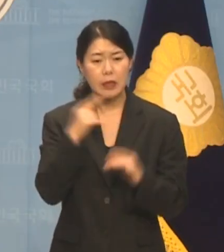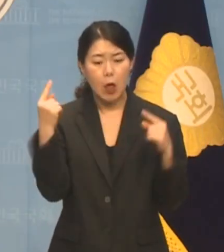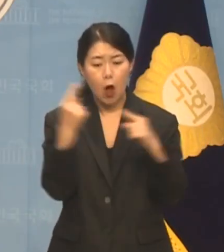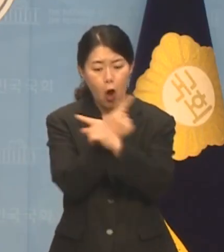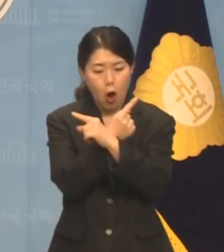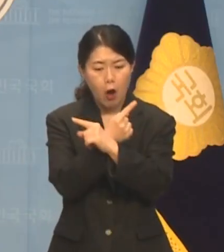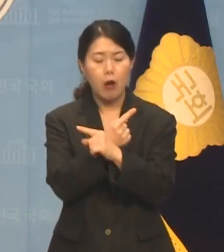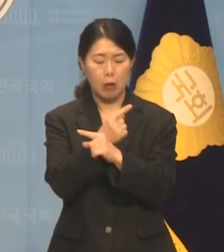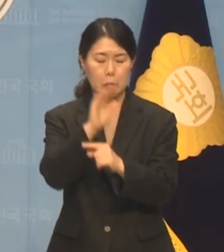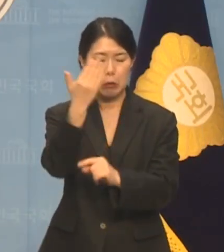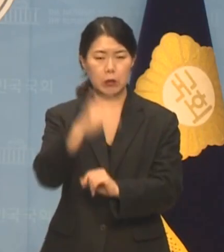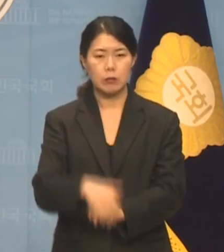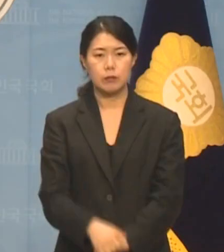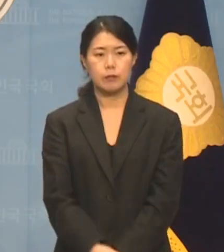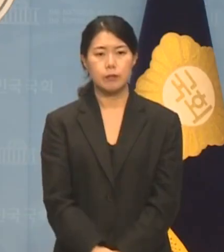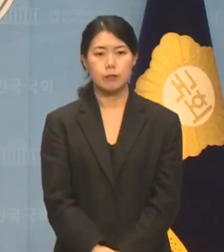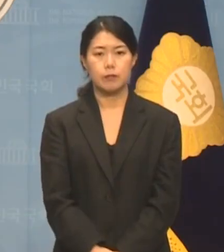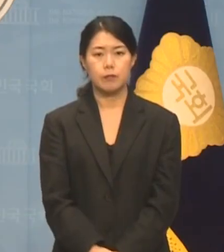되는 단계입니다.